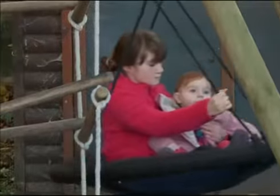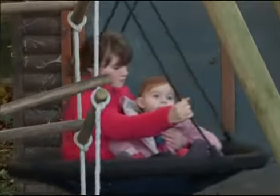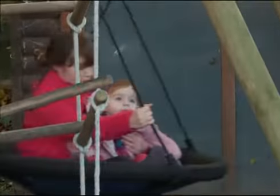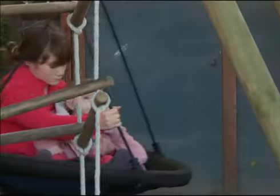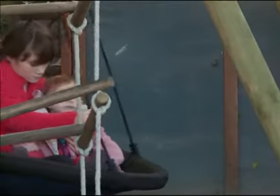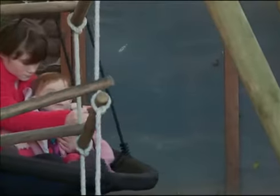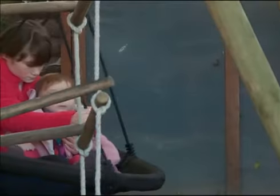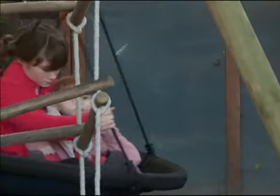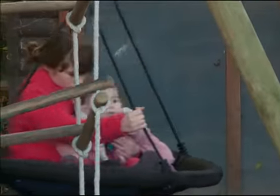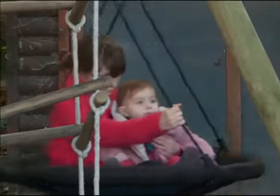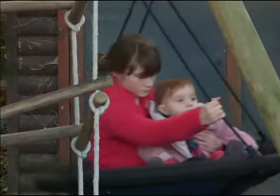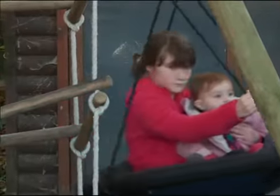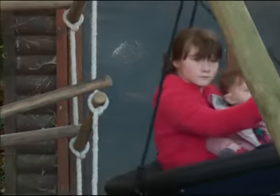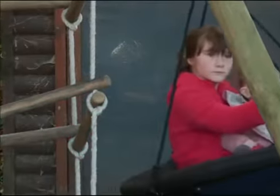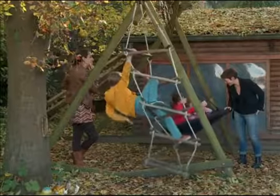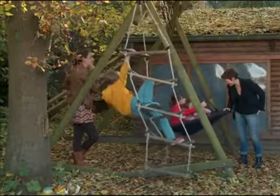Rosie. Ah ben là, elle a l'air bien.